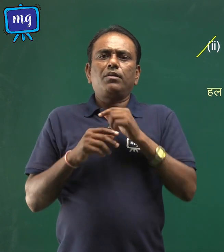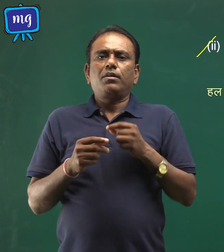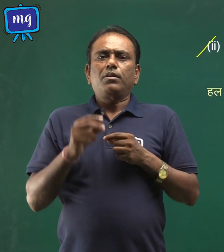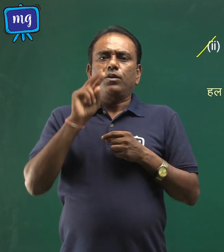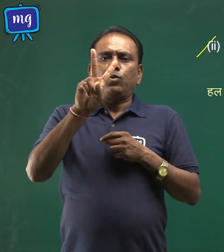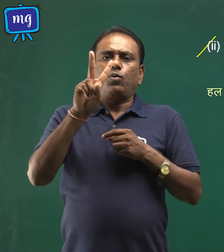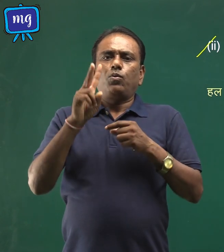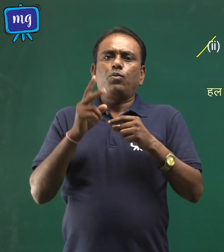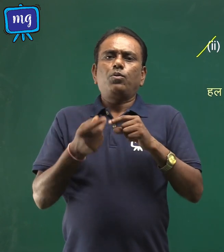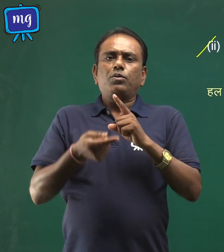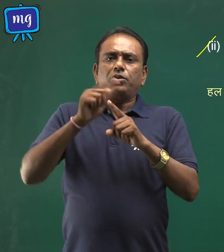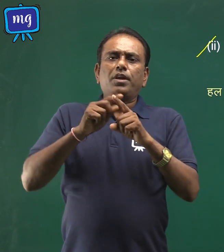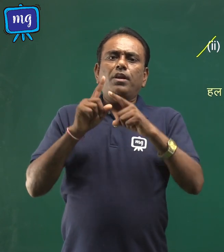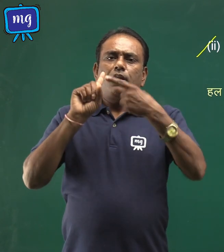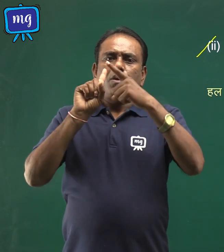2 से गुना,